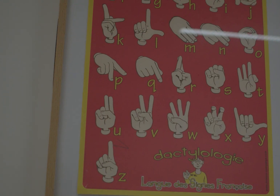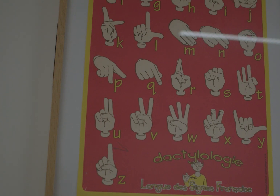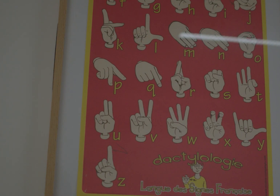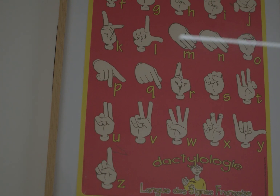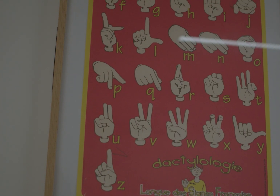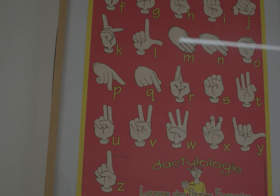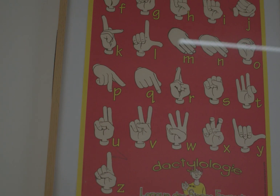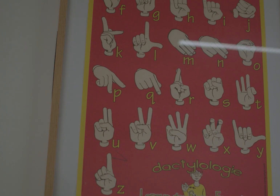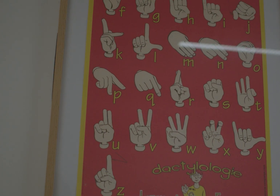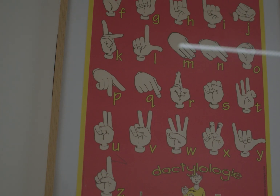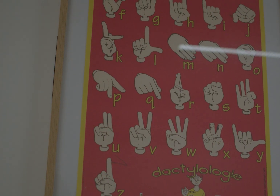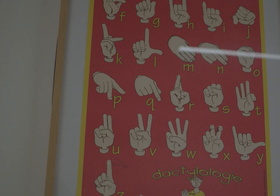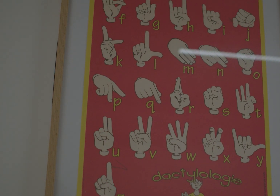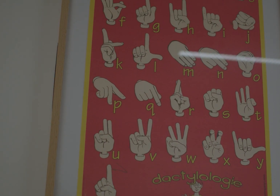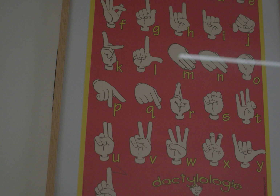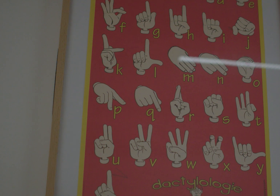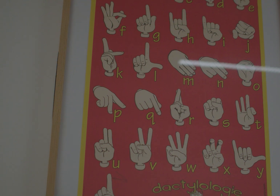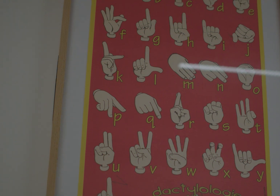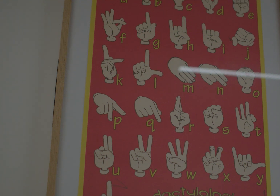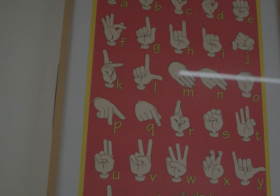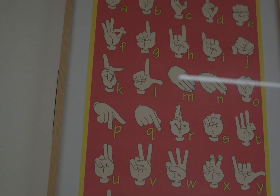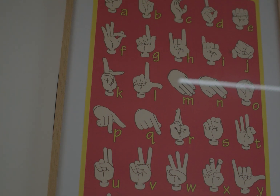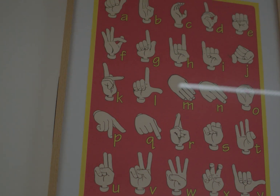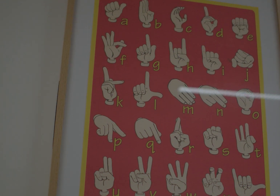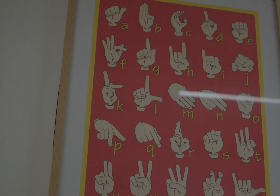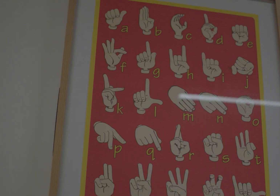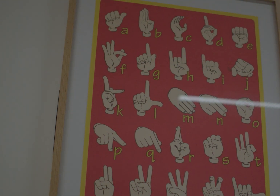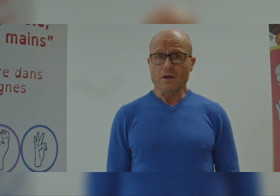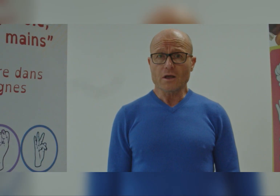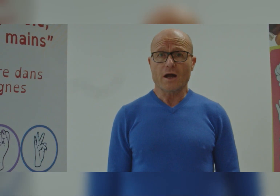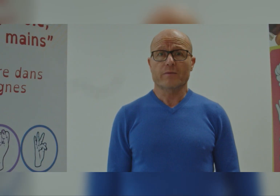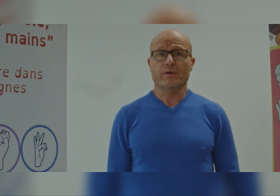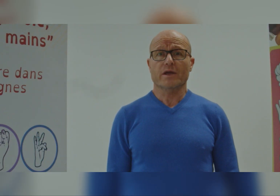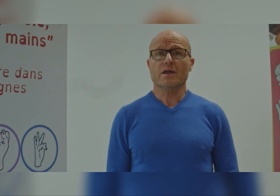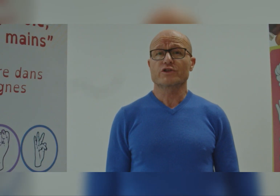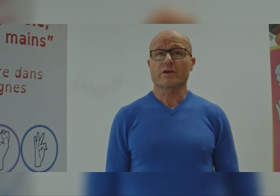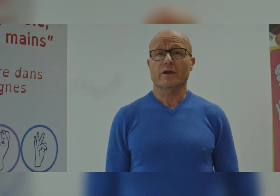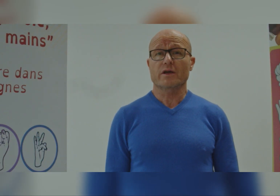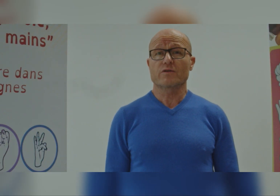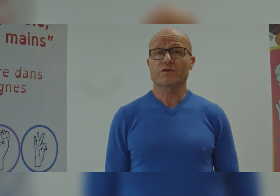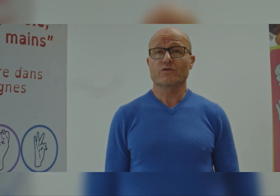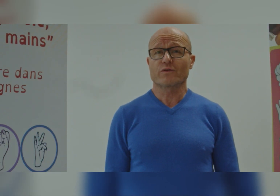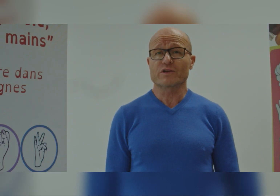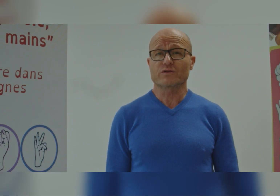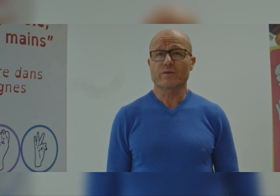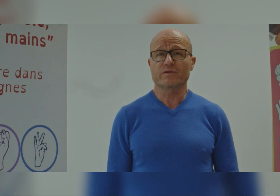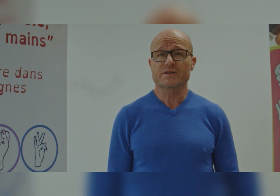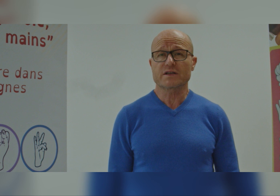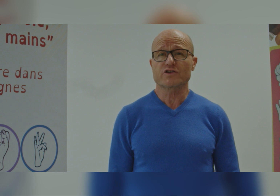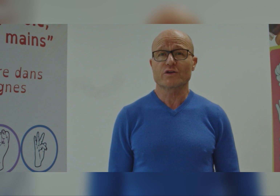J'ai continué à apprendre la langue des signes et après j'ai fait mon école d'interprète et après j'ai créé le centre de formation d'apprentissage de la langue des